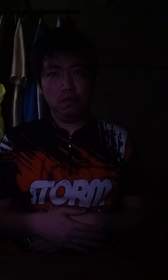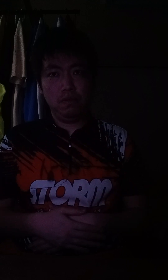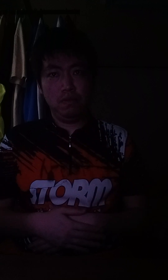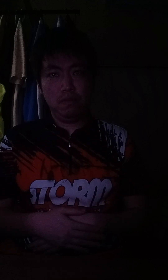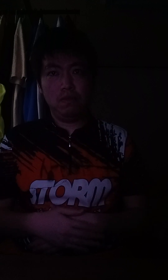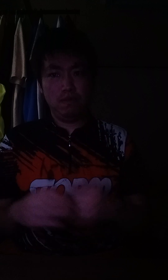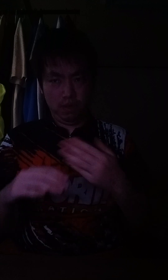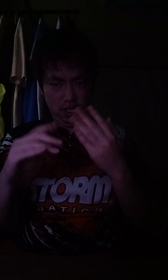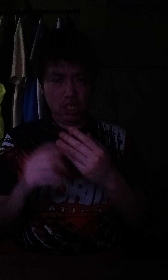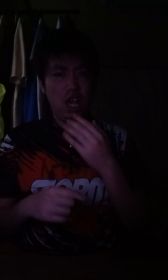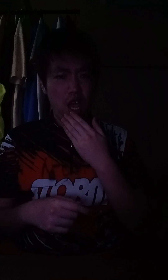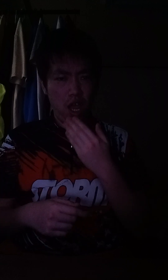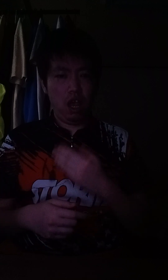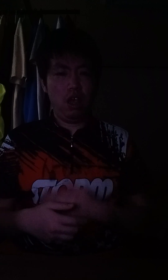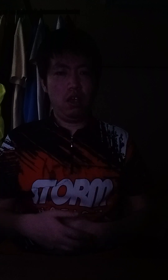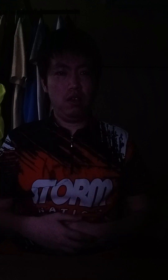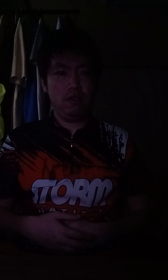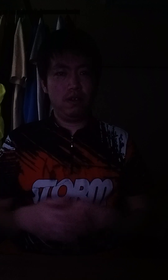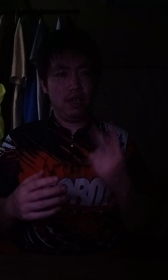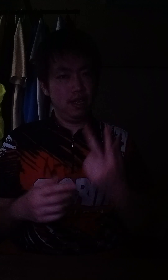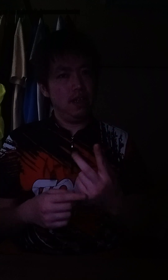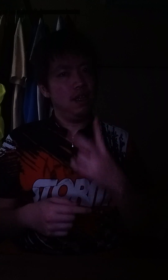예. 한 1년에 한 3번?